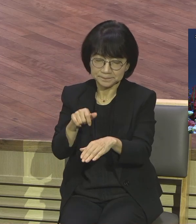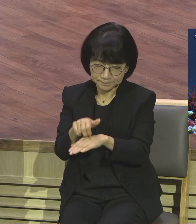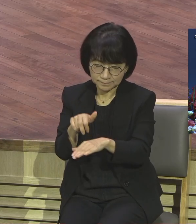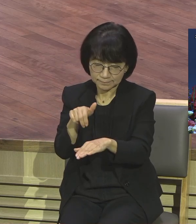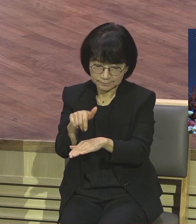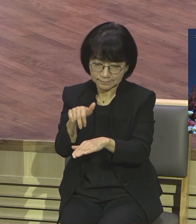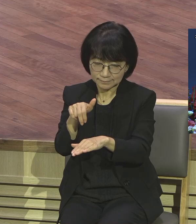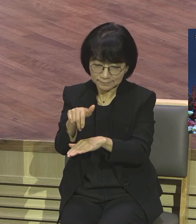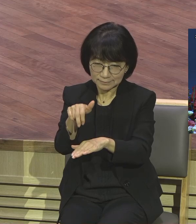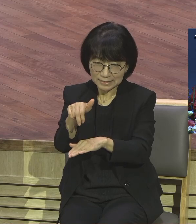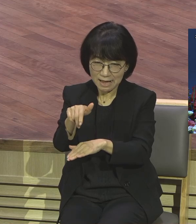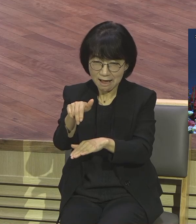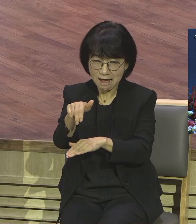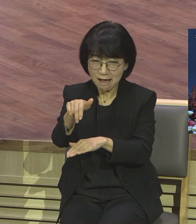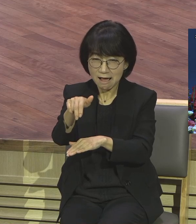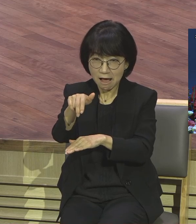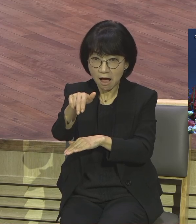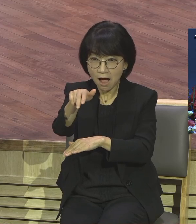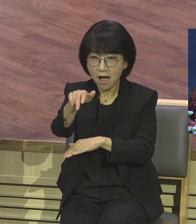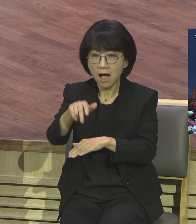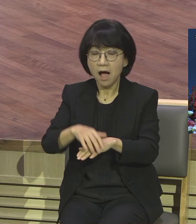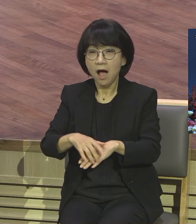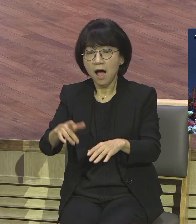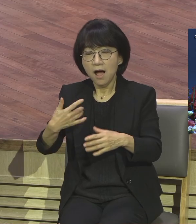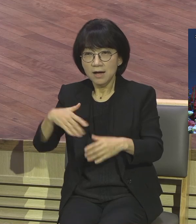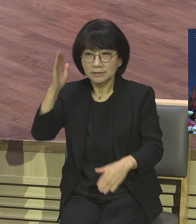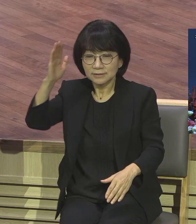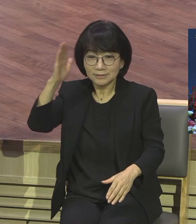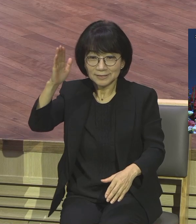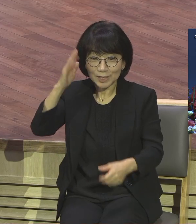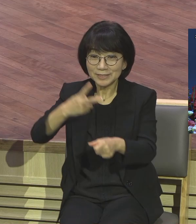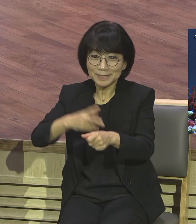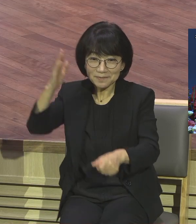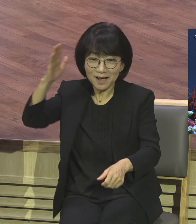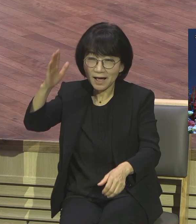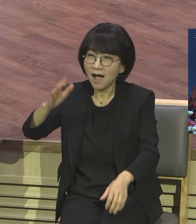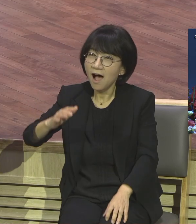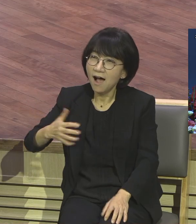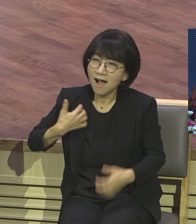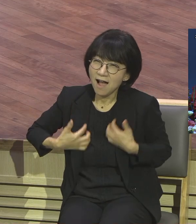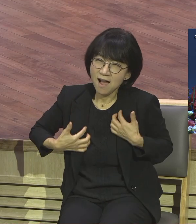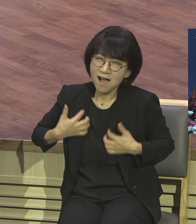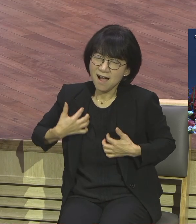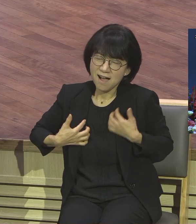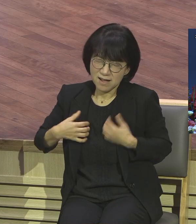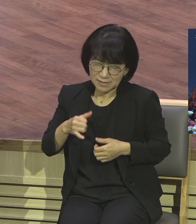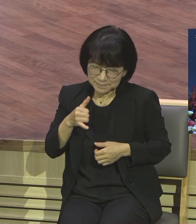가는데 이거 설명하는데 얼마나 재밌는지 그 수요일날.